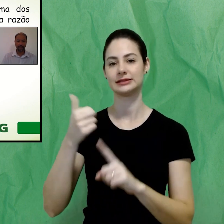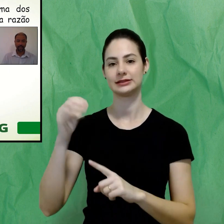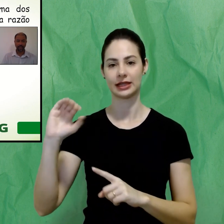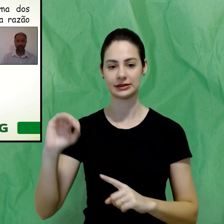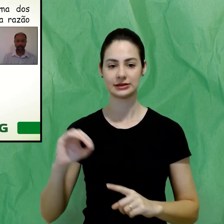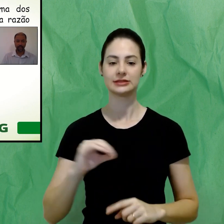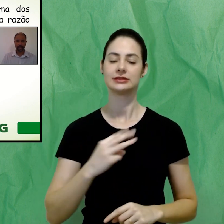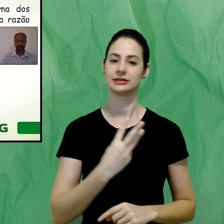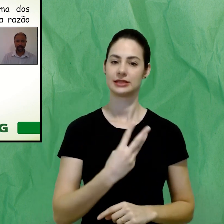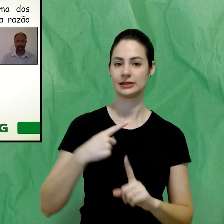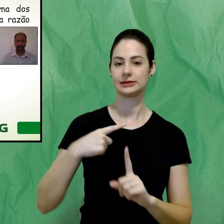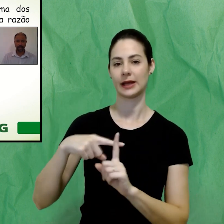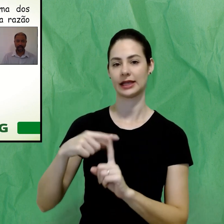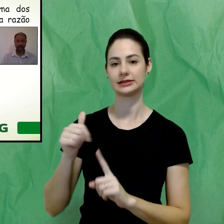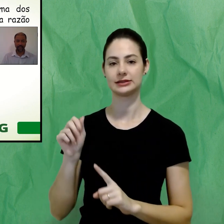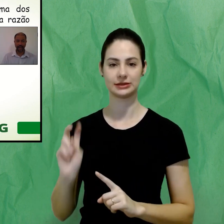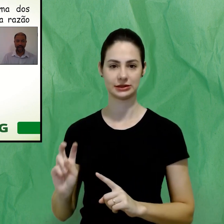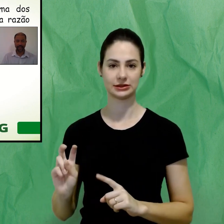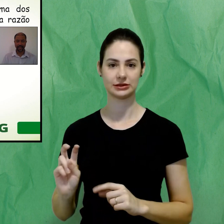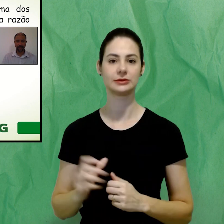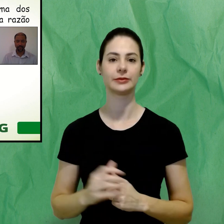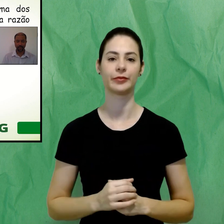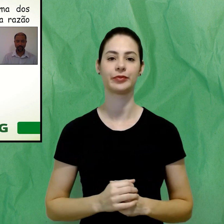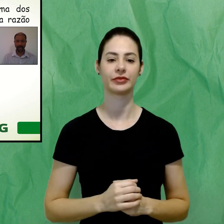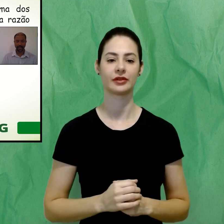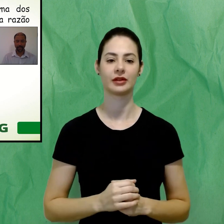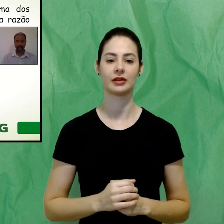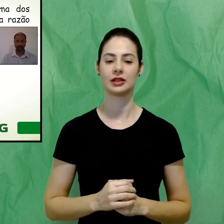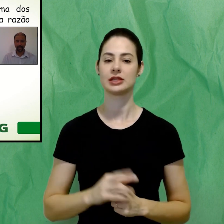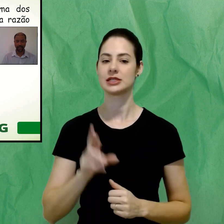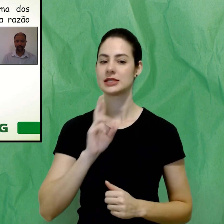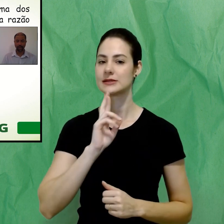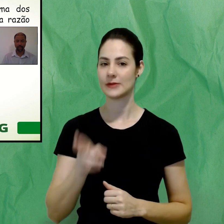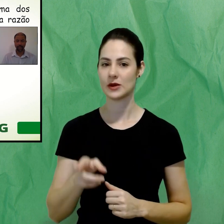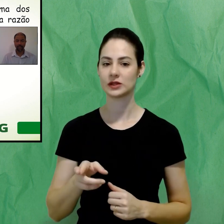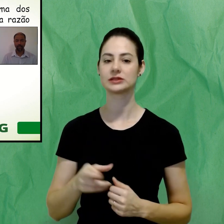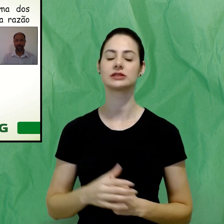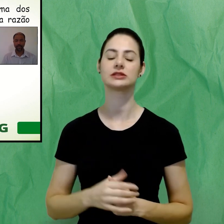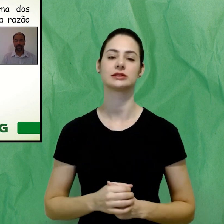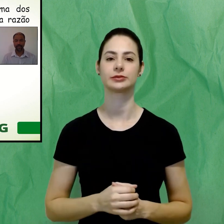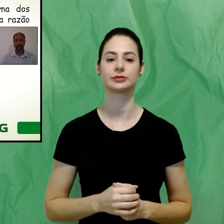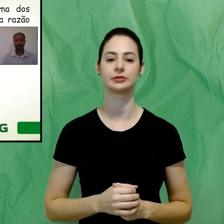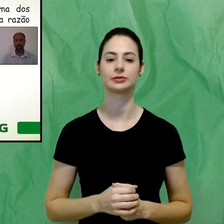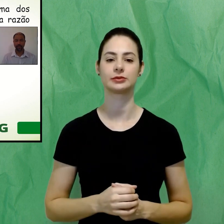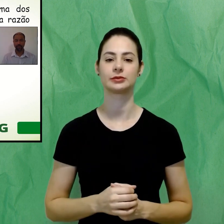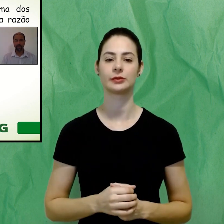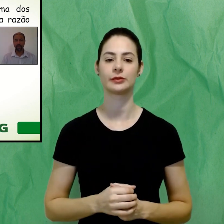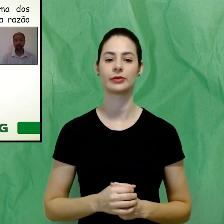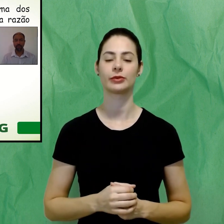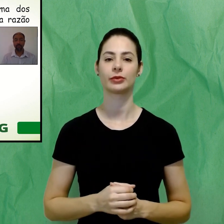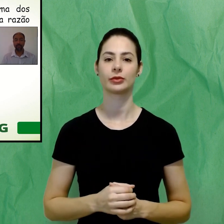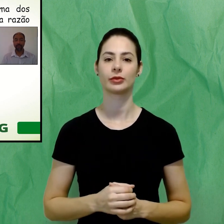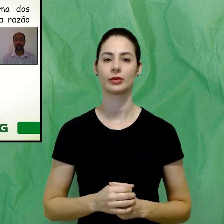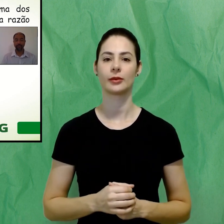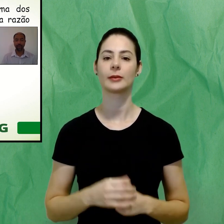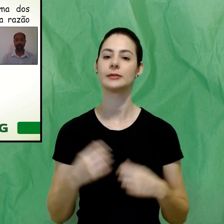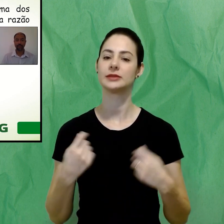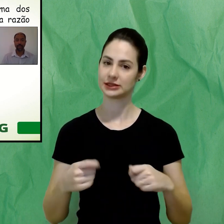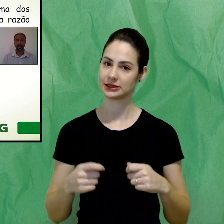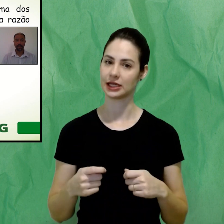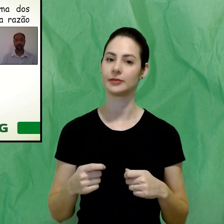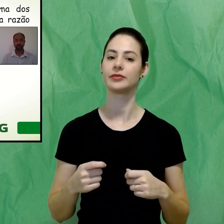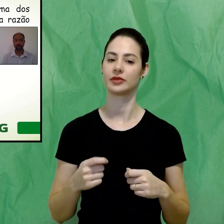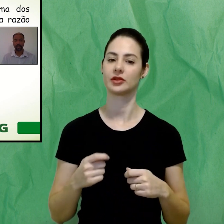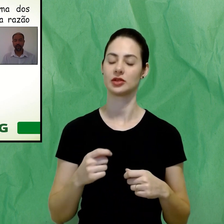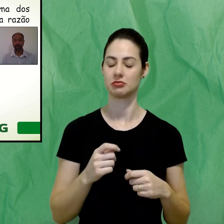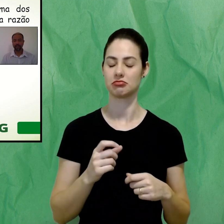10 e 3 mais 15, essa razão encontrada a partir da soma dos antecedentes e dos